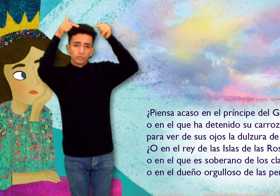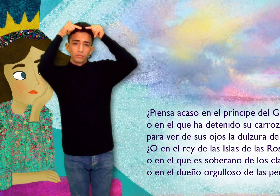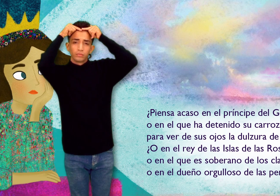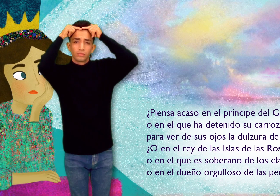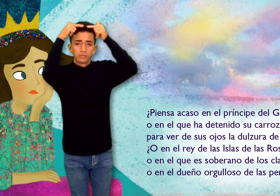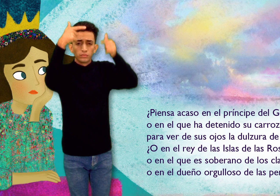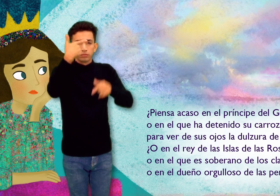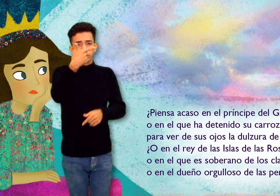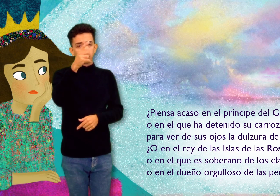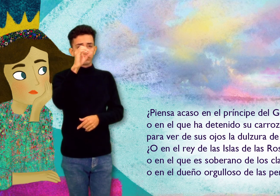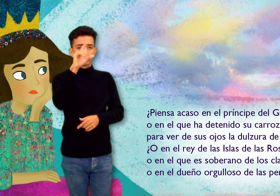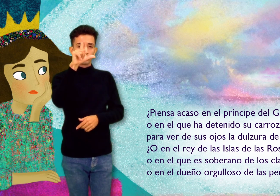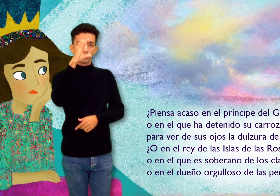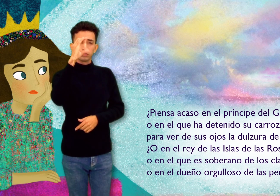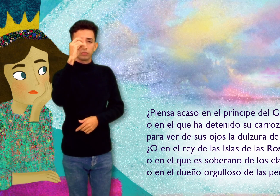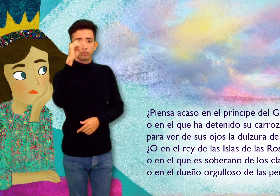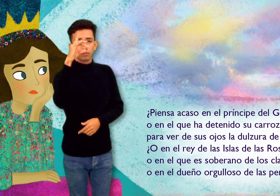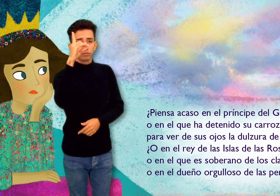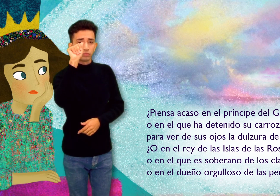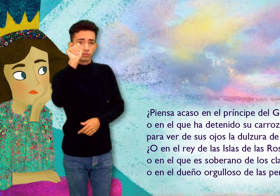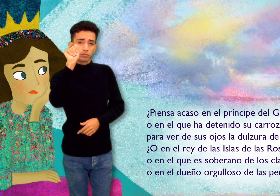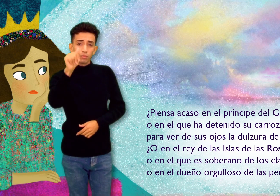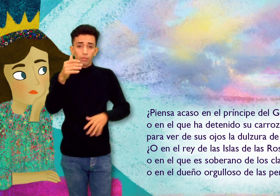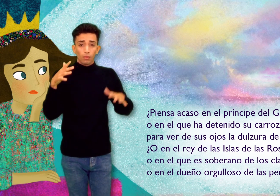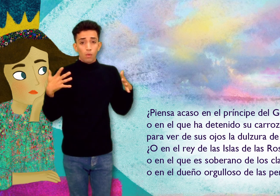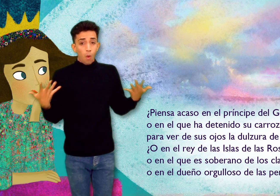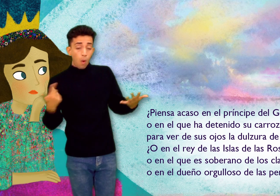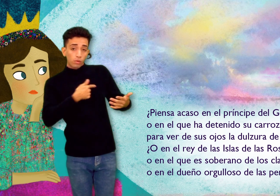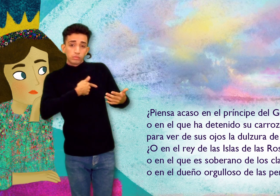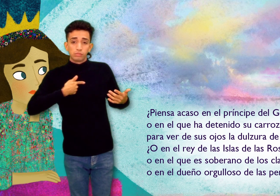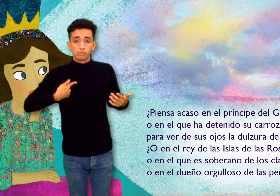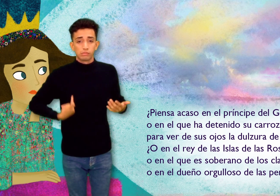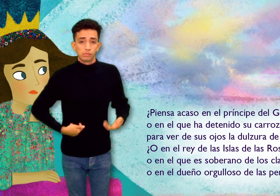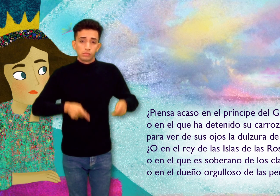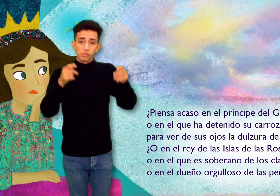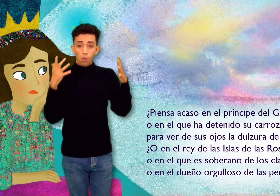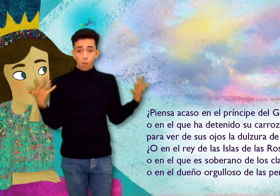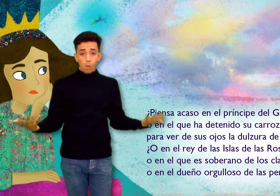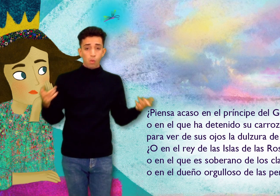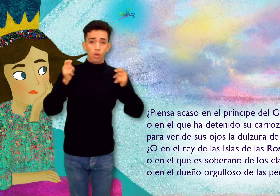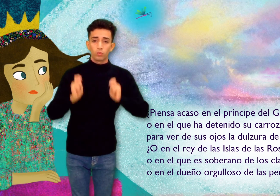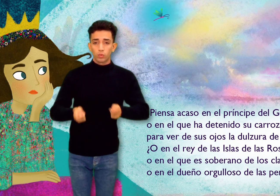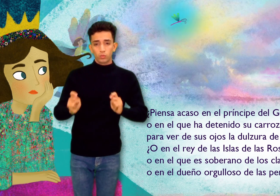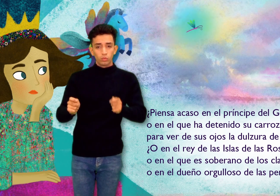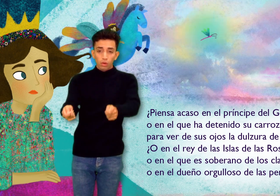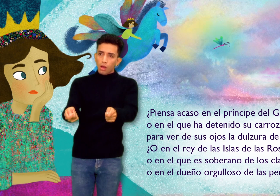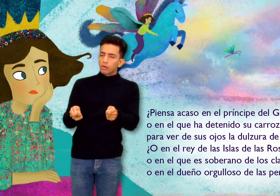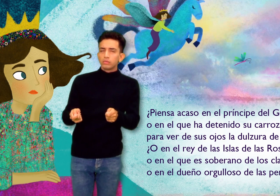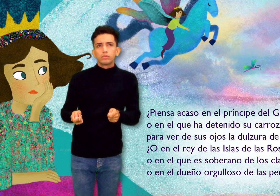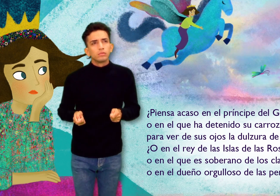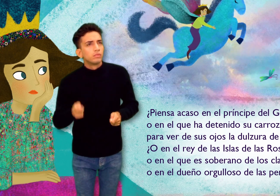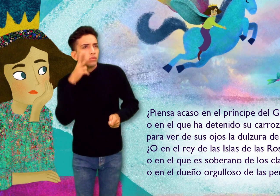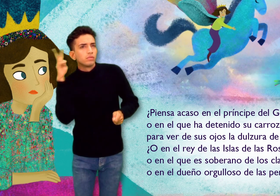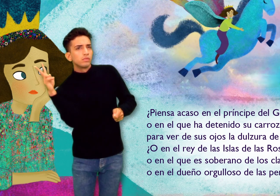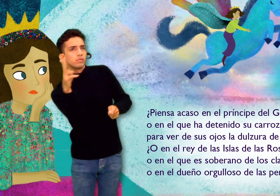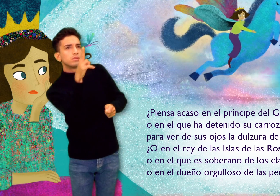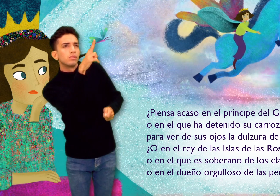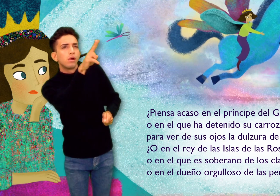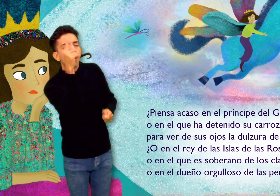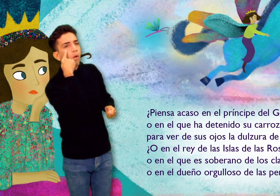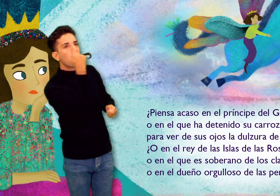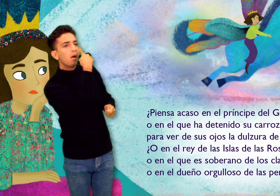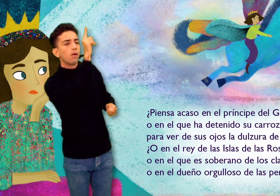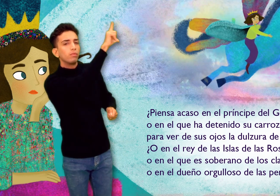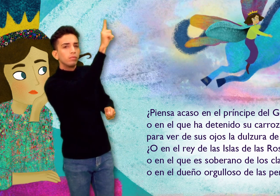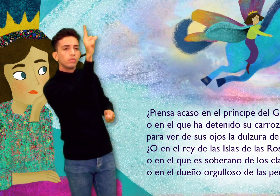¿Piensa acaso en el príncipe de Golconda de China? ¿O en el que ha detenido su carroza argentina para ver de sus ojos